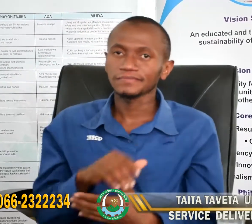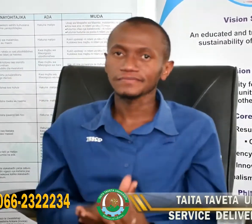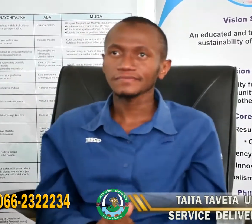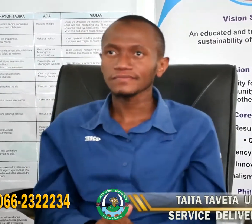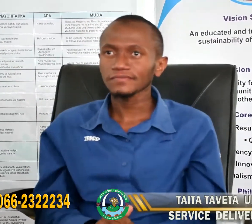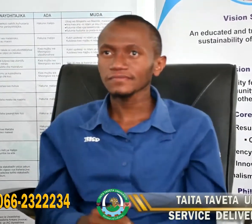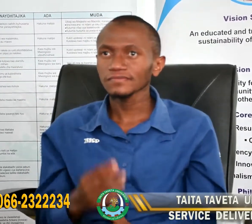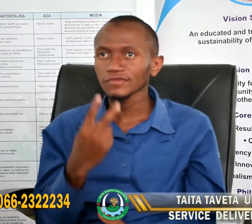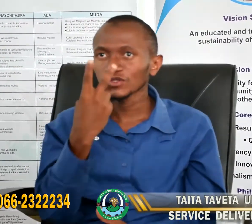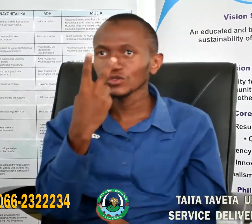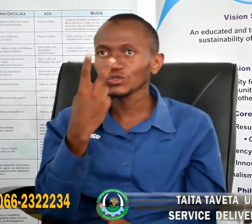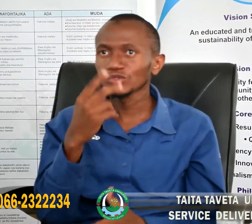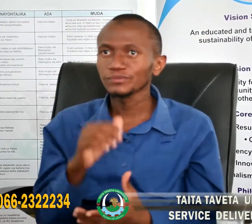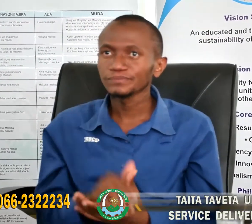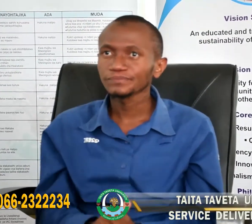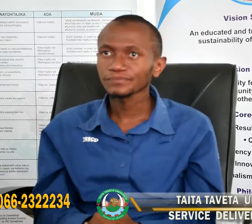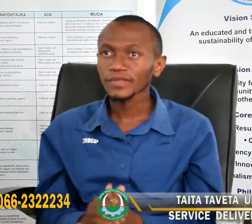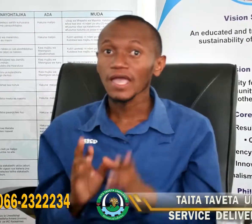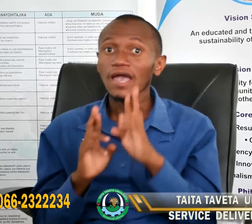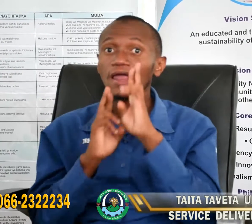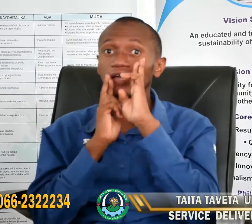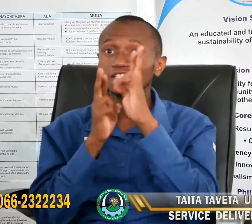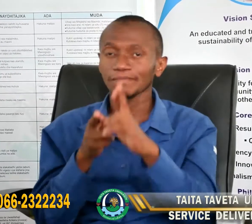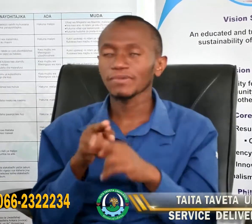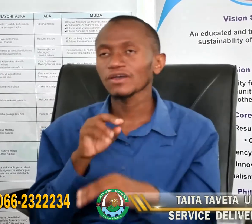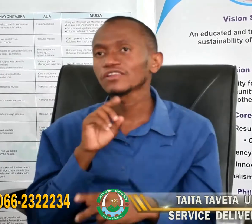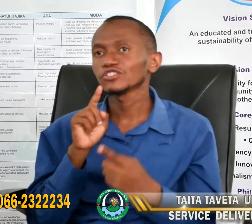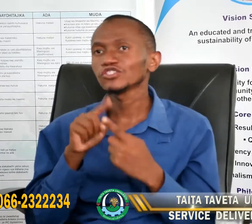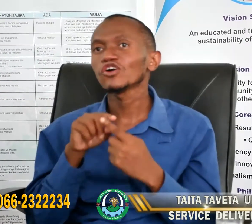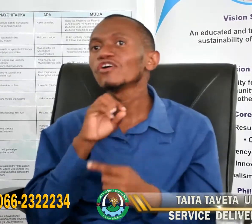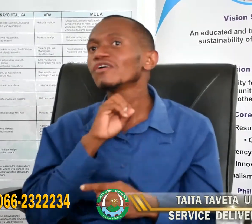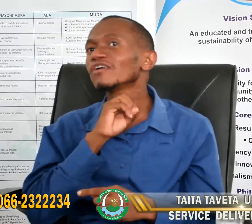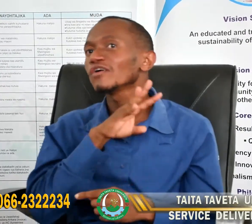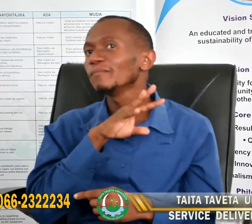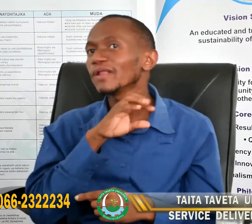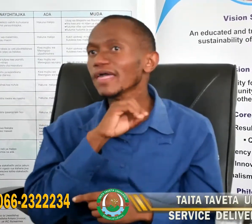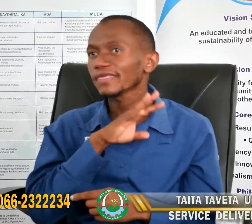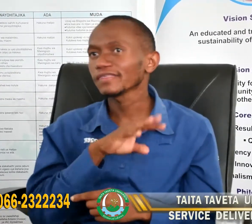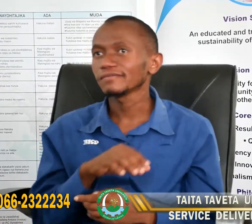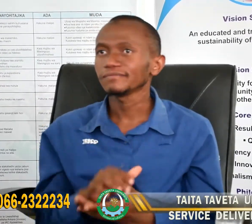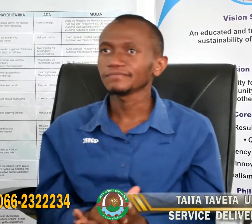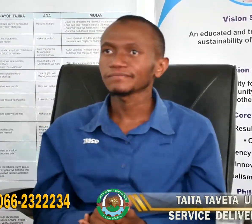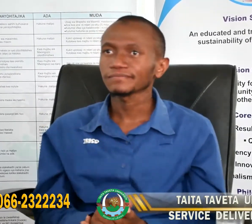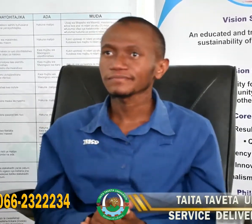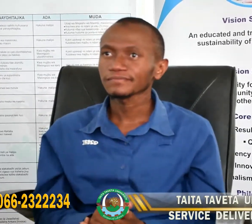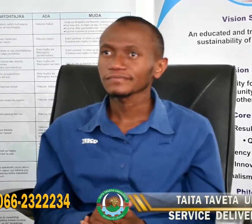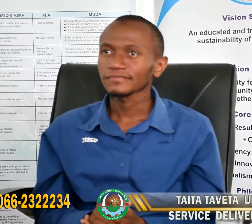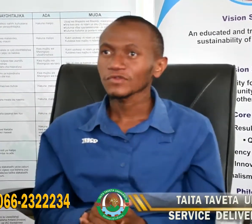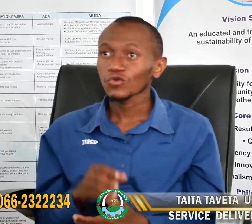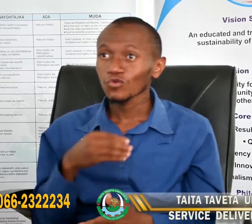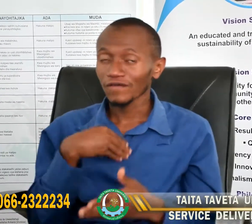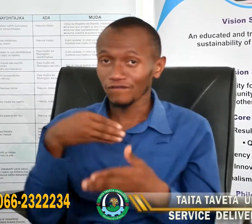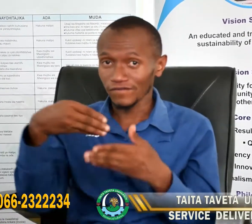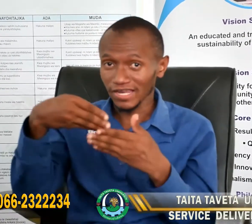Tatu, kujiunga chuoni. Yanayohitajika, utoaji wa nakala za vyeti